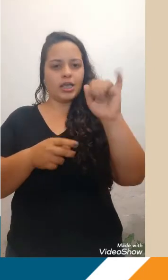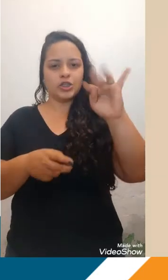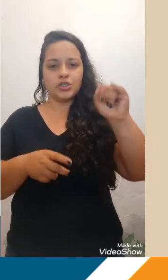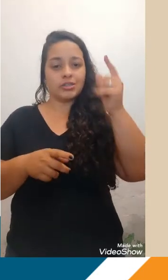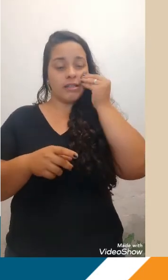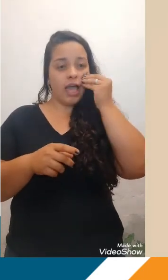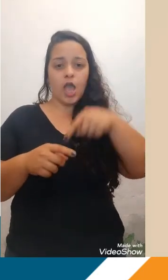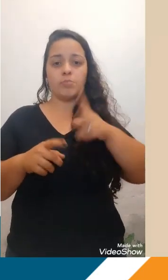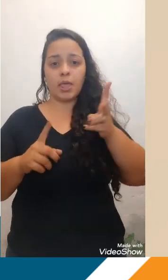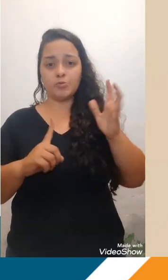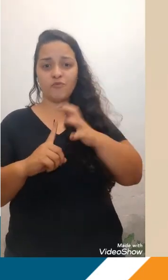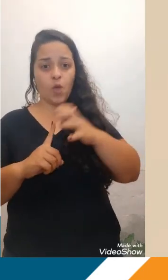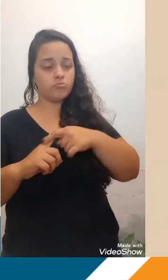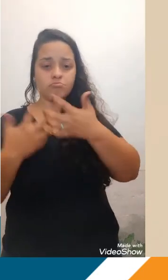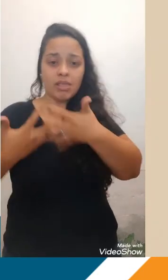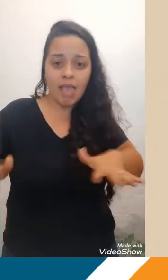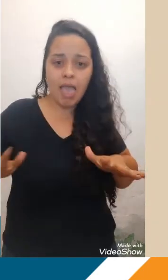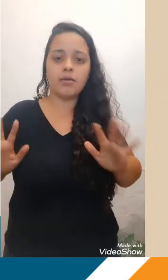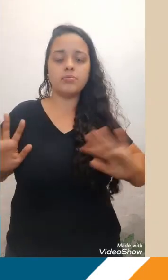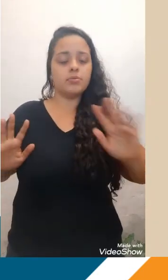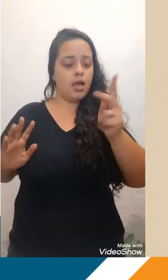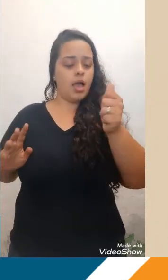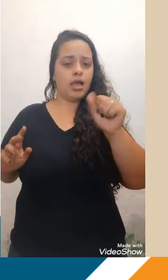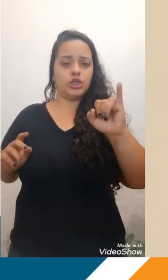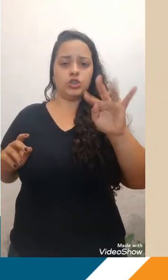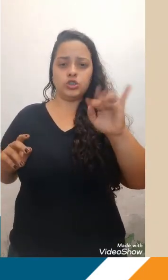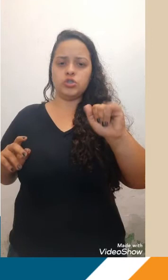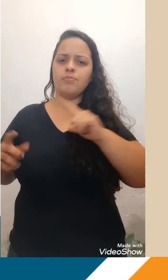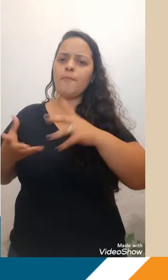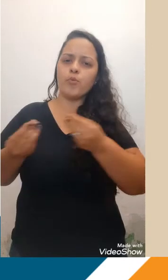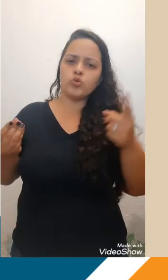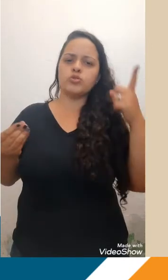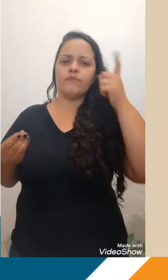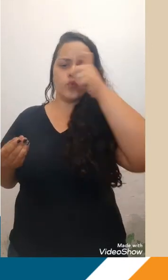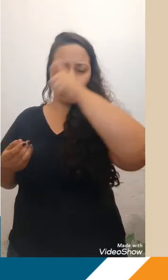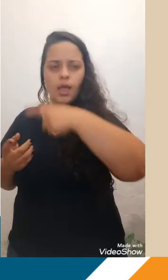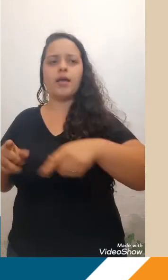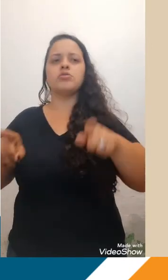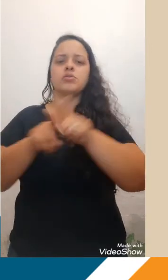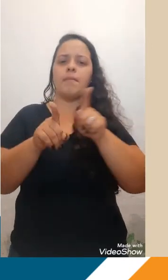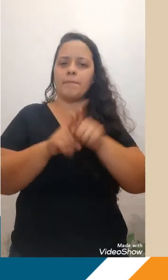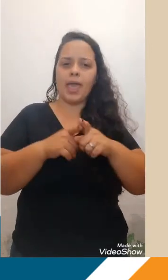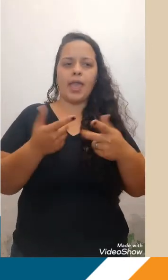São Domingos. Com a independência, o Haiti enfrentou muitas novas dificuldades. Além dos boicotes e ataques liderados